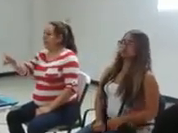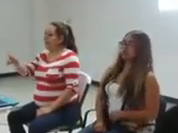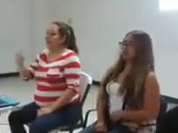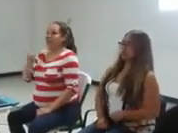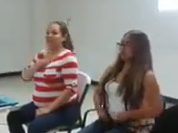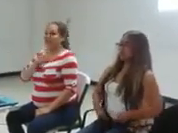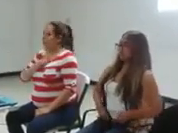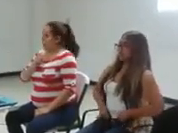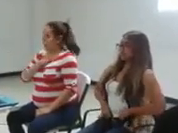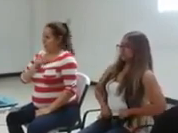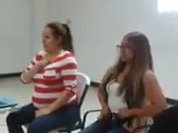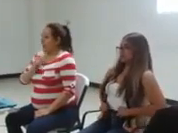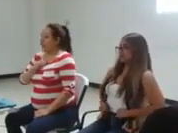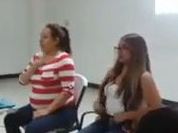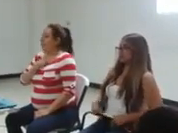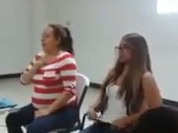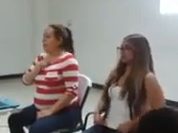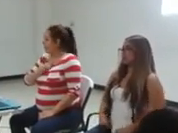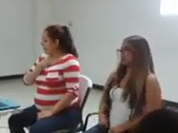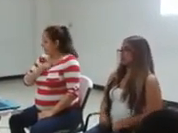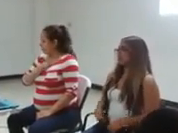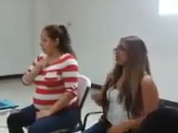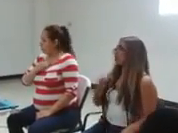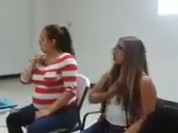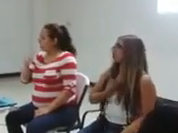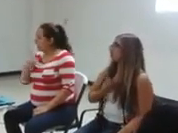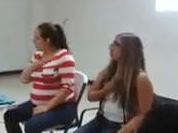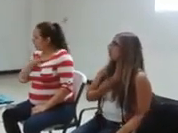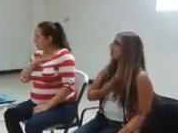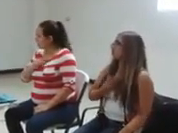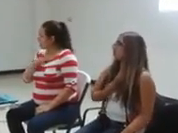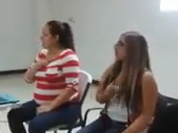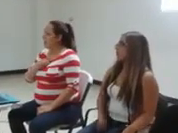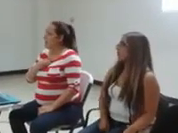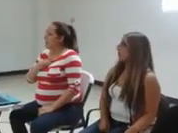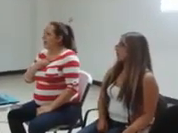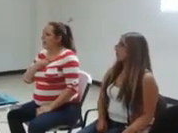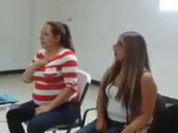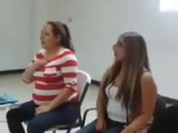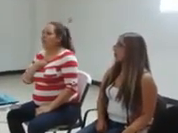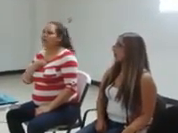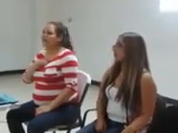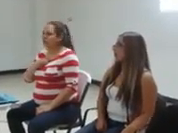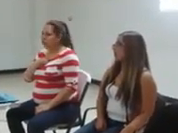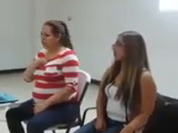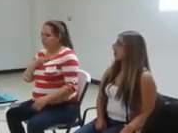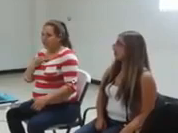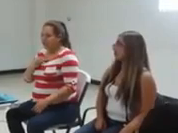nada se guarda. Eso significa aguantar. Con nada te aguantes. ¿Qué más? Todo se